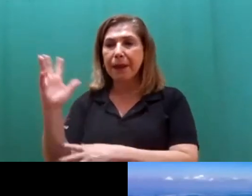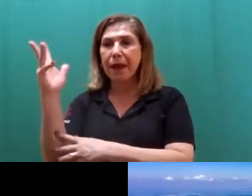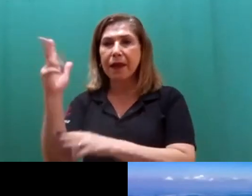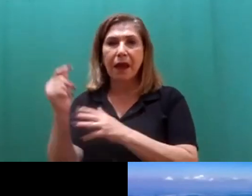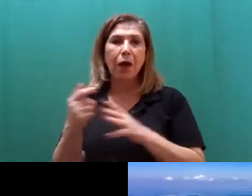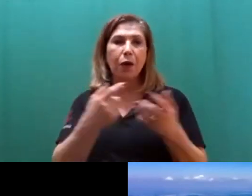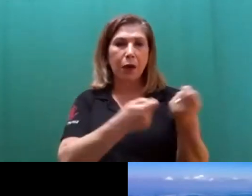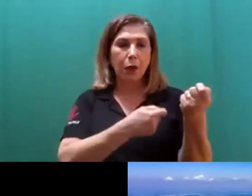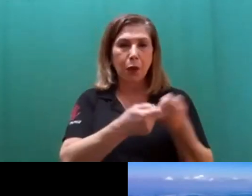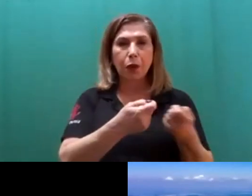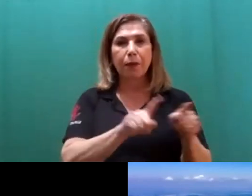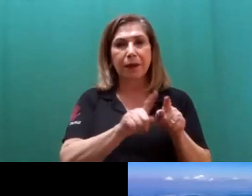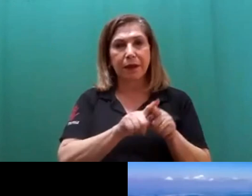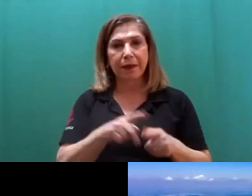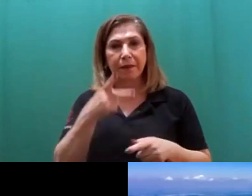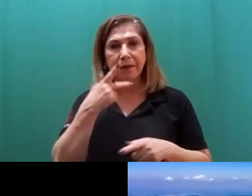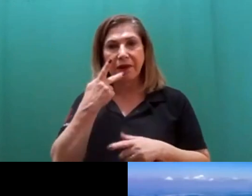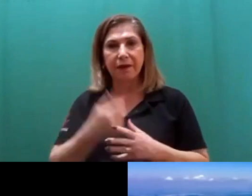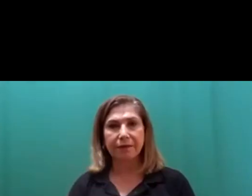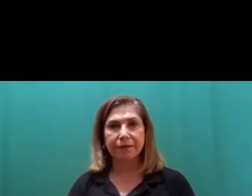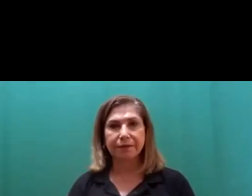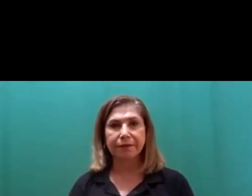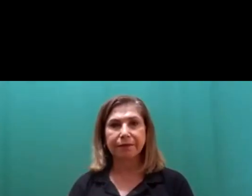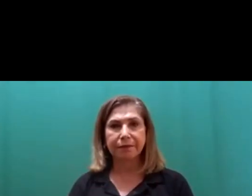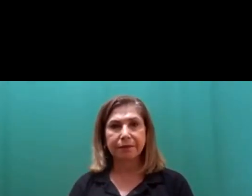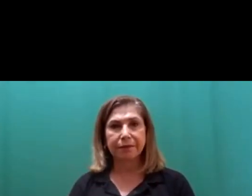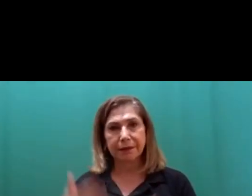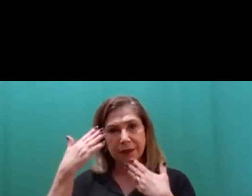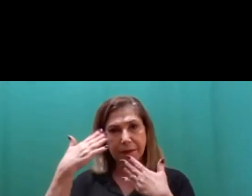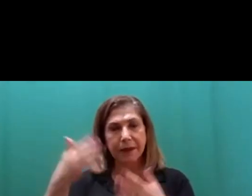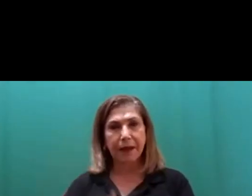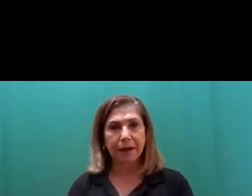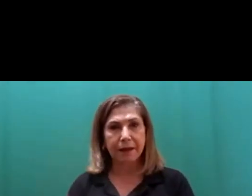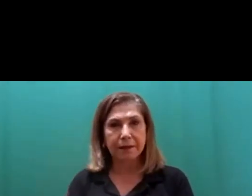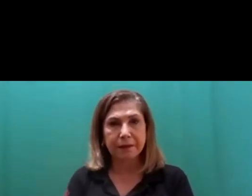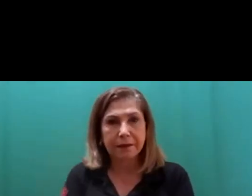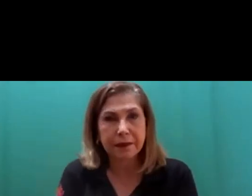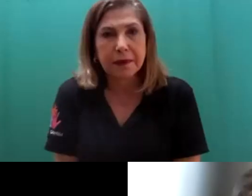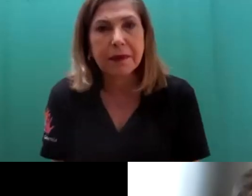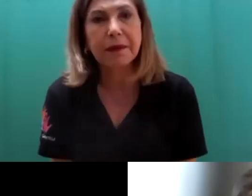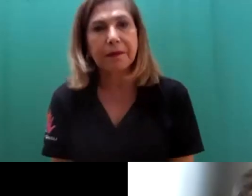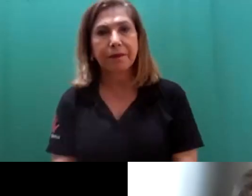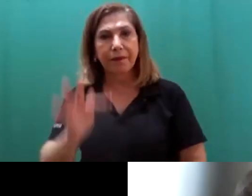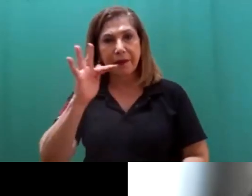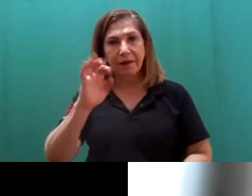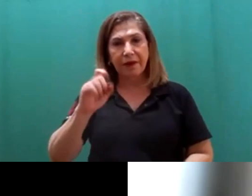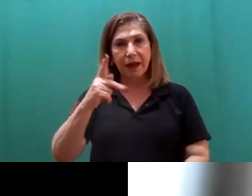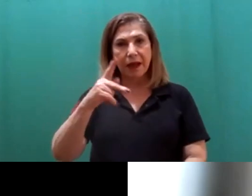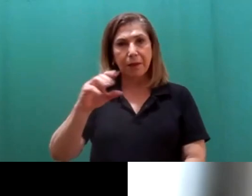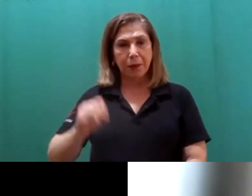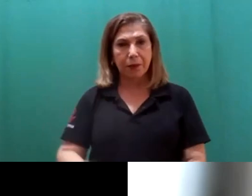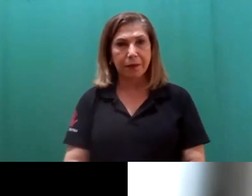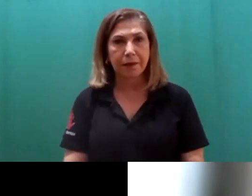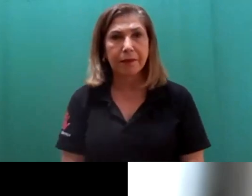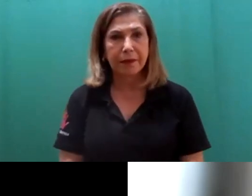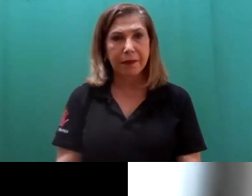socioeconômicas. É isso que eu tinha para colocar. Obrigada. Obrigada, Natália. Filipe, por favor.